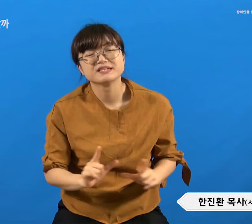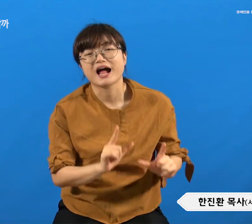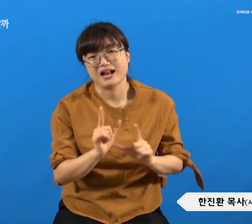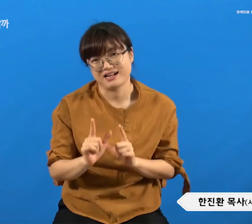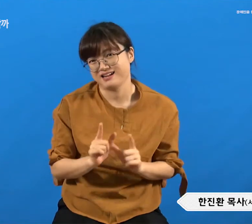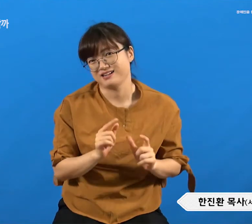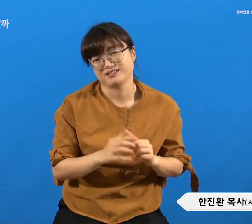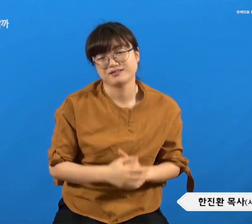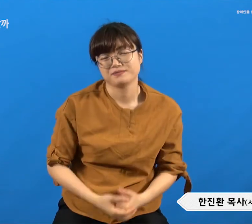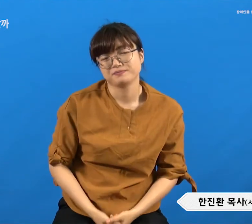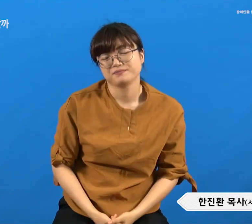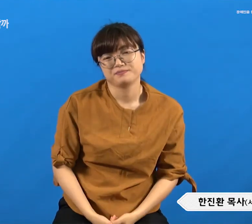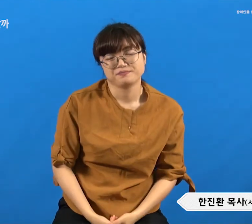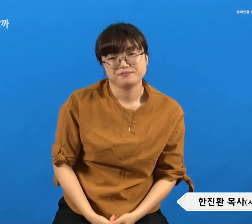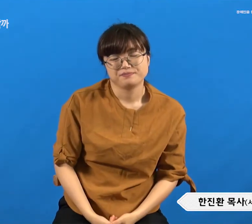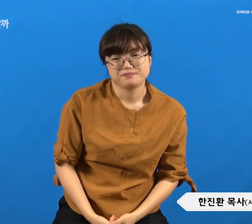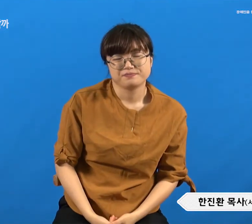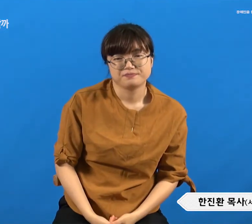삽니다.